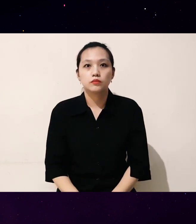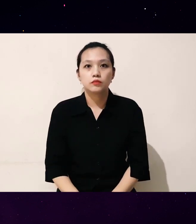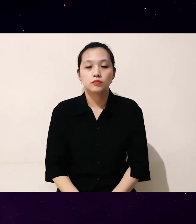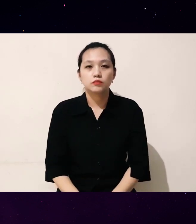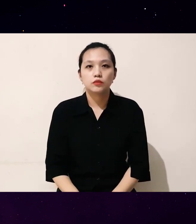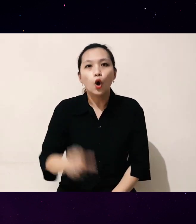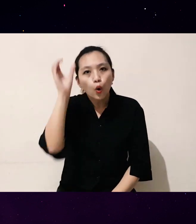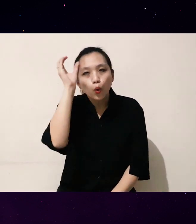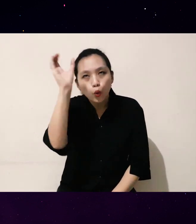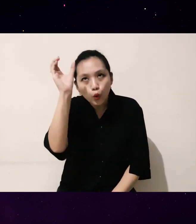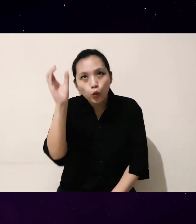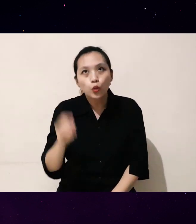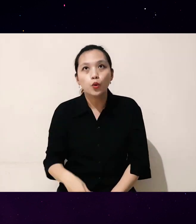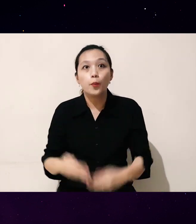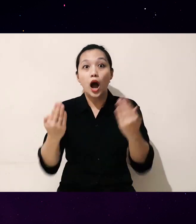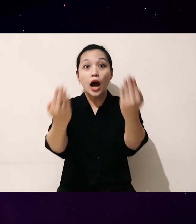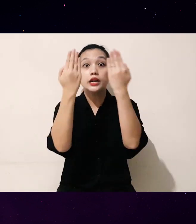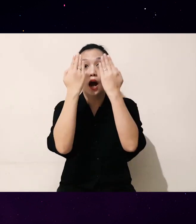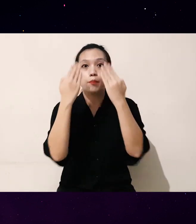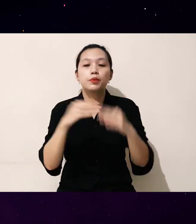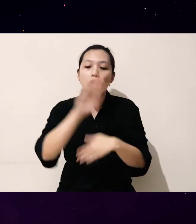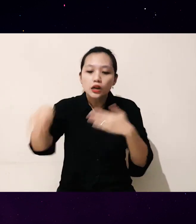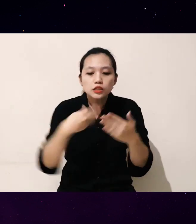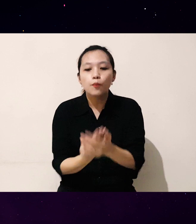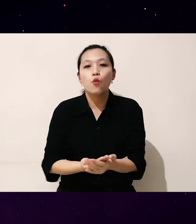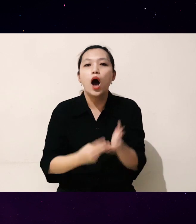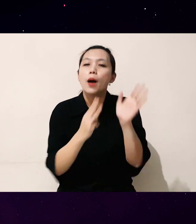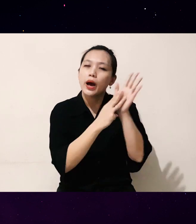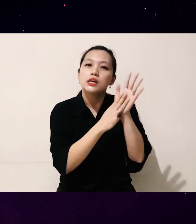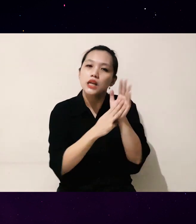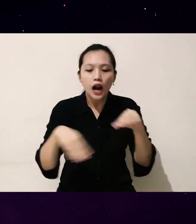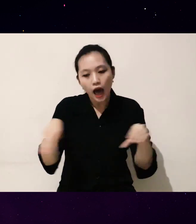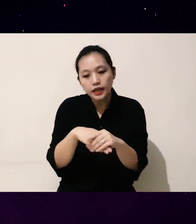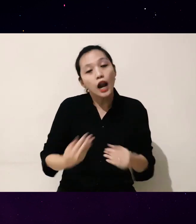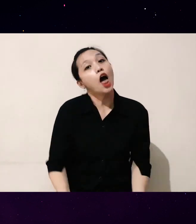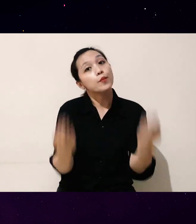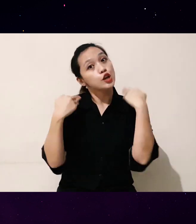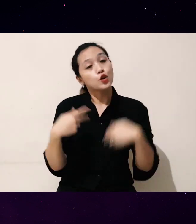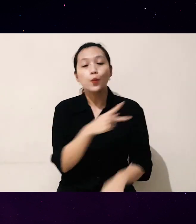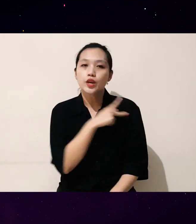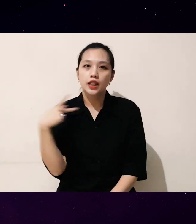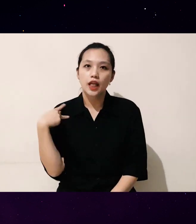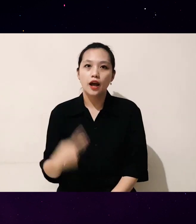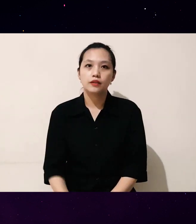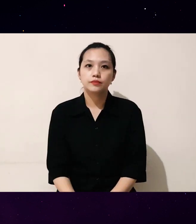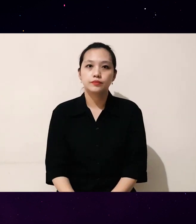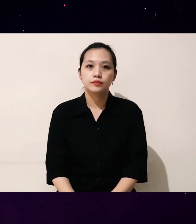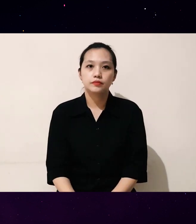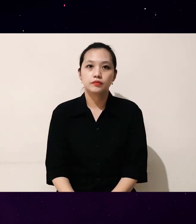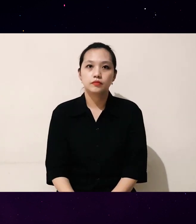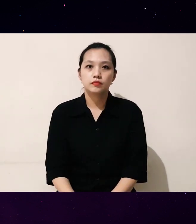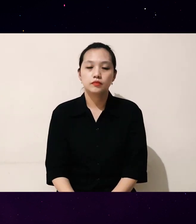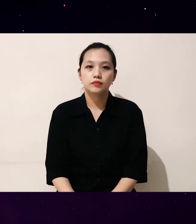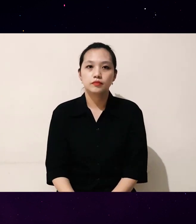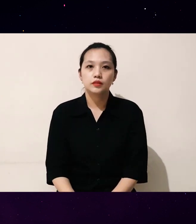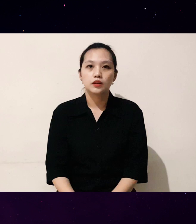kita untuk menghadapi segala situasi kehidupan kita. Dan di dalam postur yang benar di hadapan Tuhan, perkenanannya pun dapat